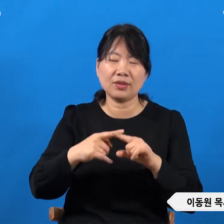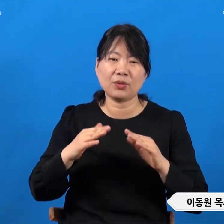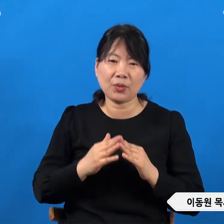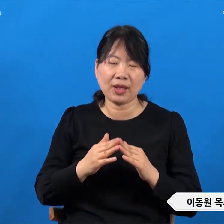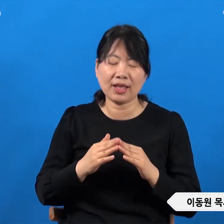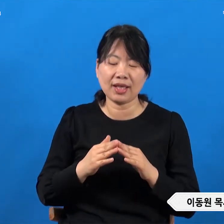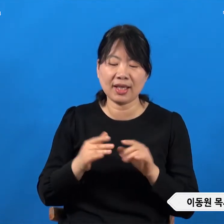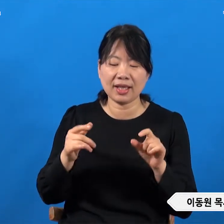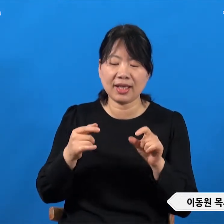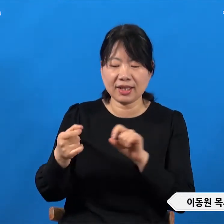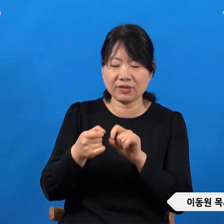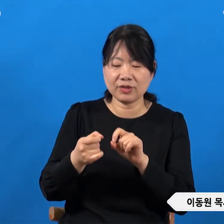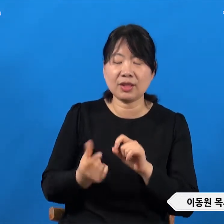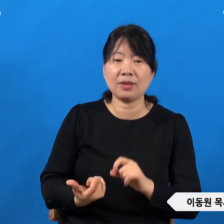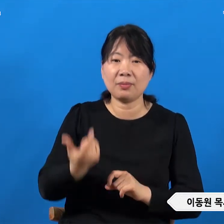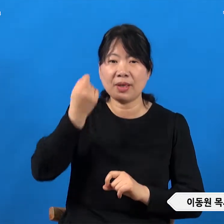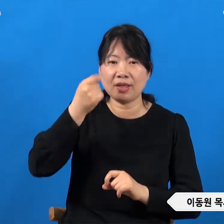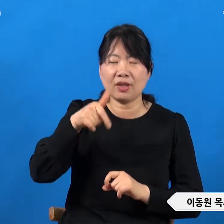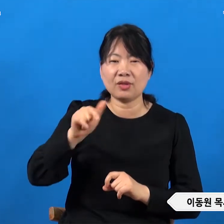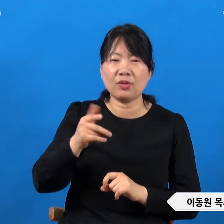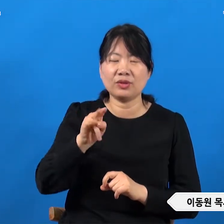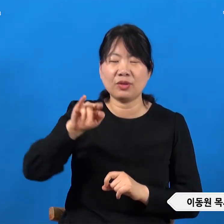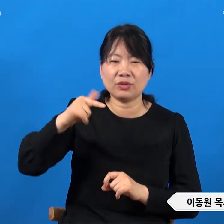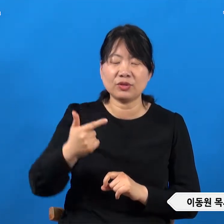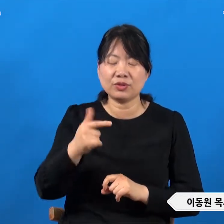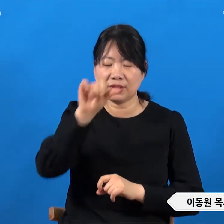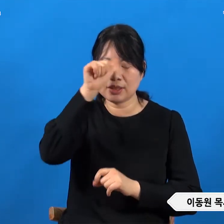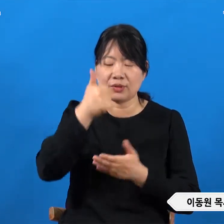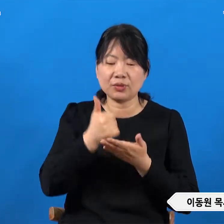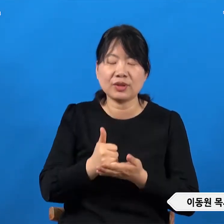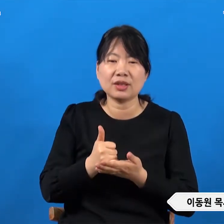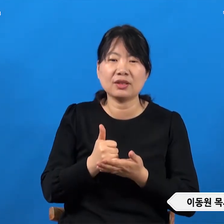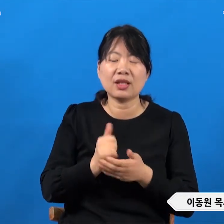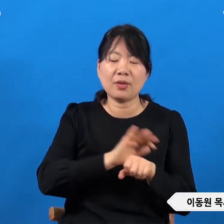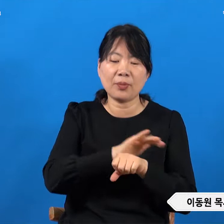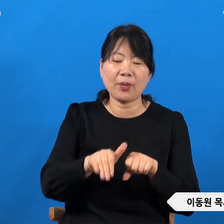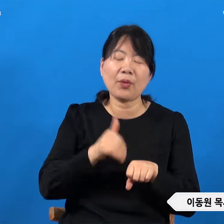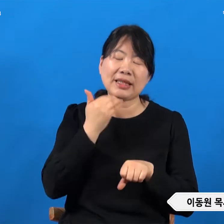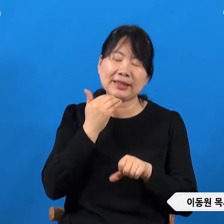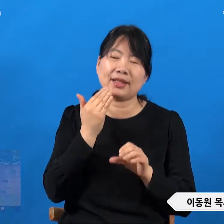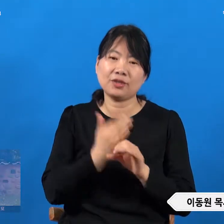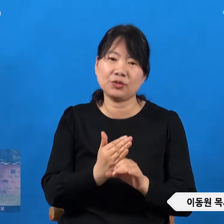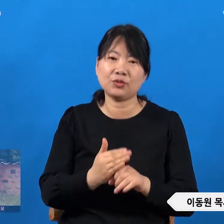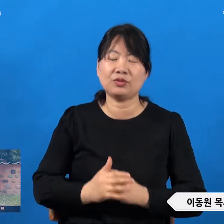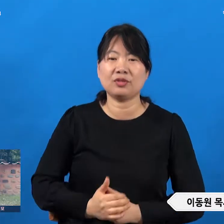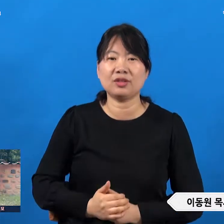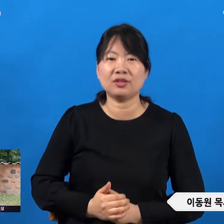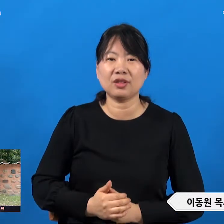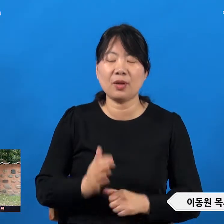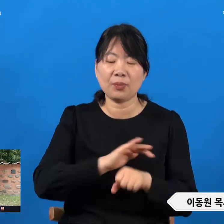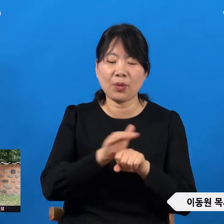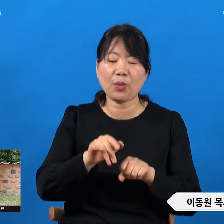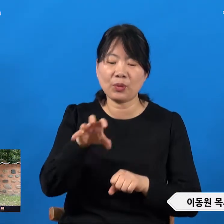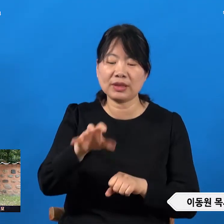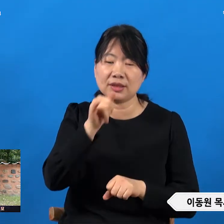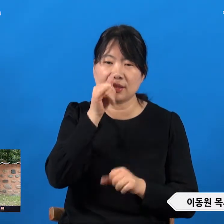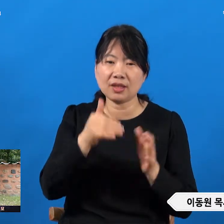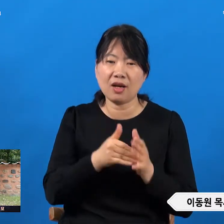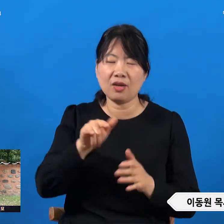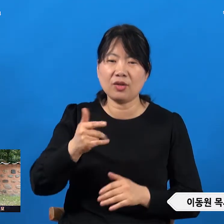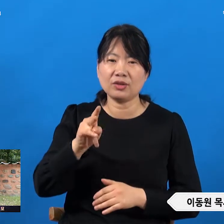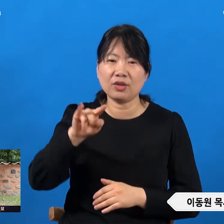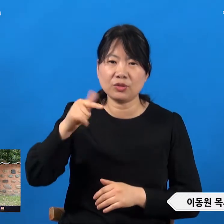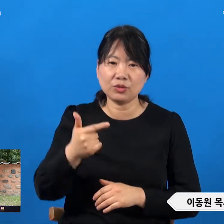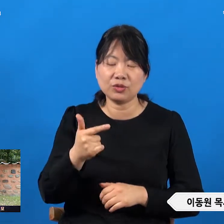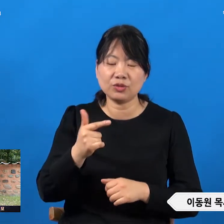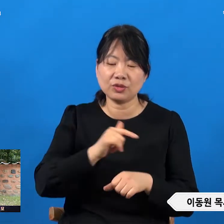교회의 입구에 바로 이 권영준 장로님의 묘가 기다리고 있습니다. 묘지가 있어요. 권영준